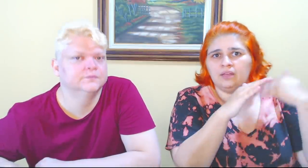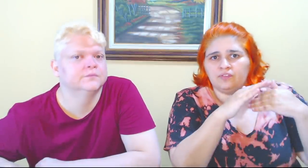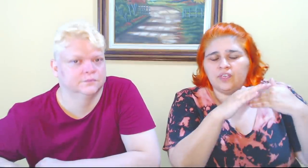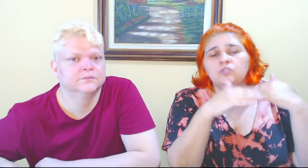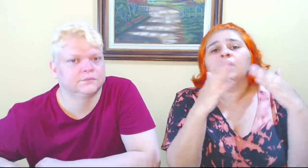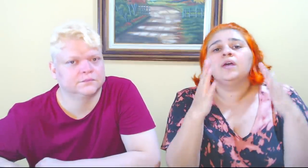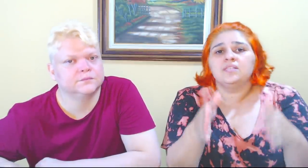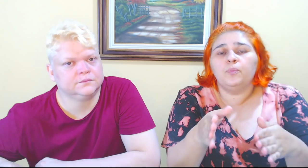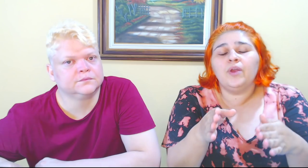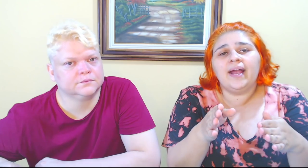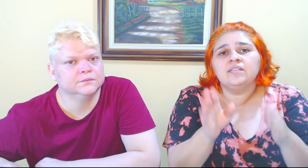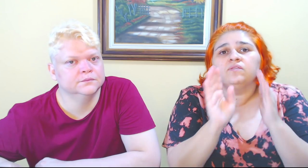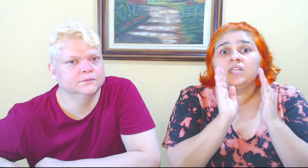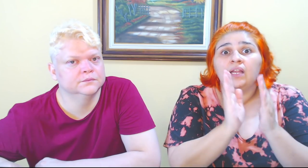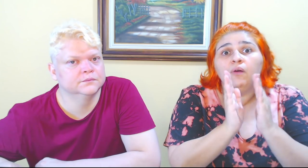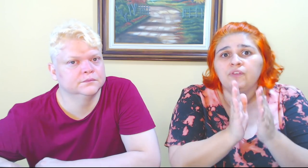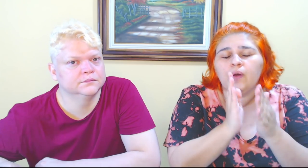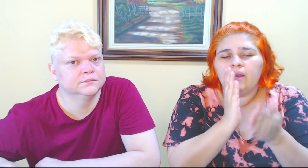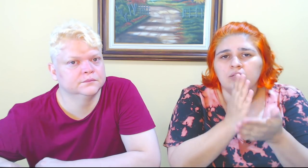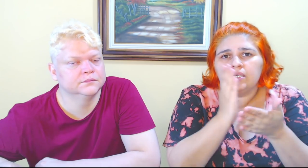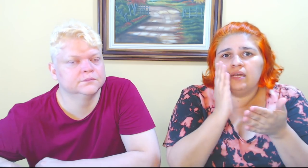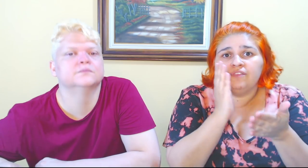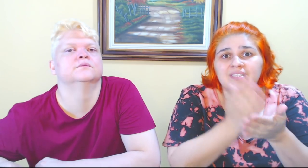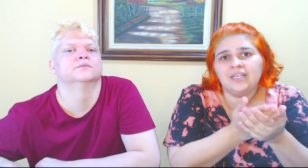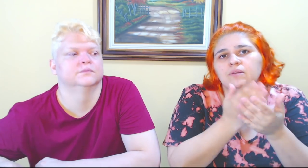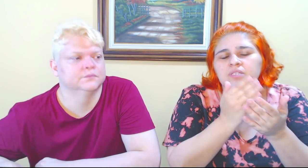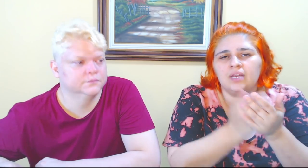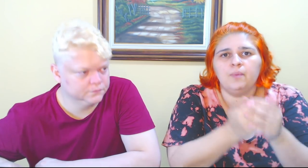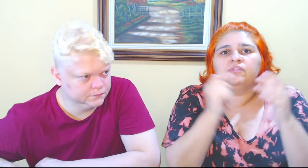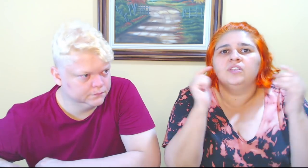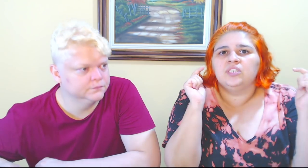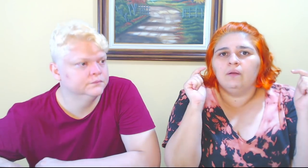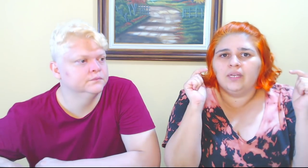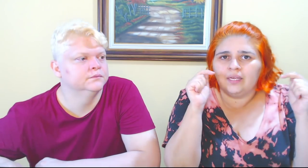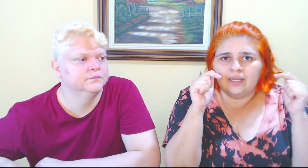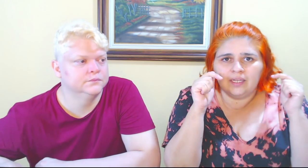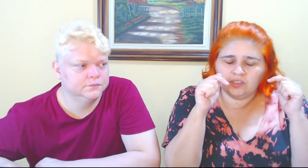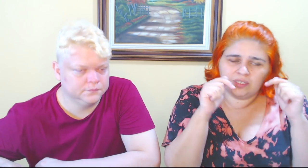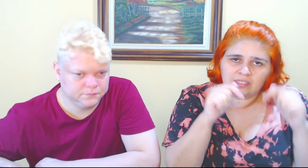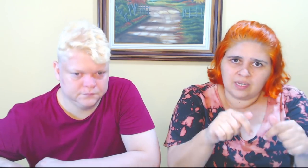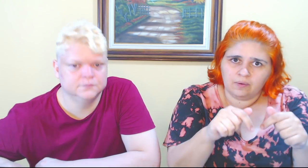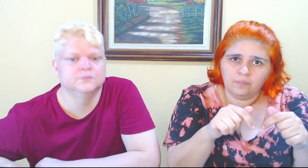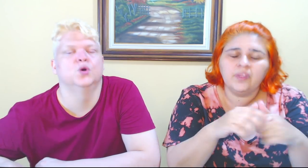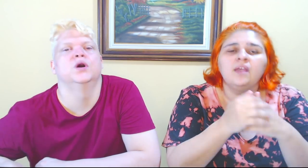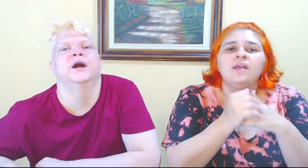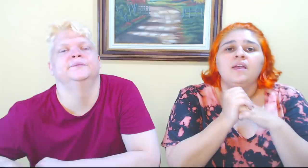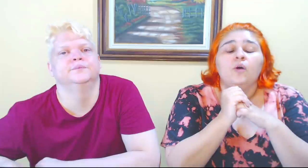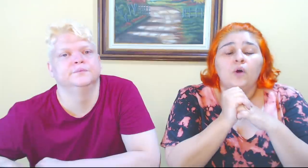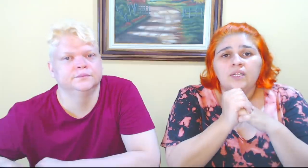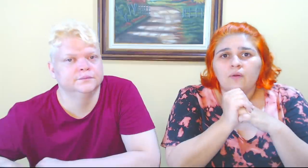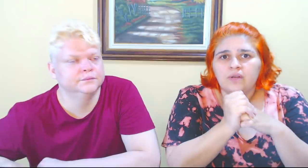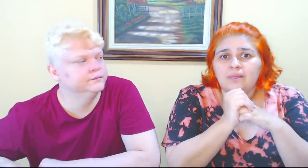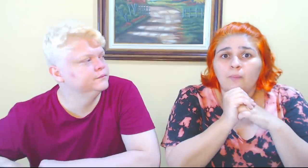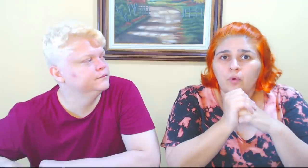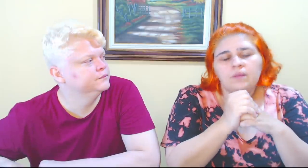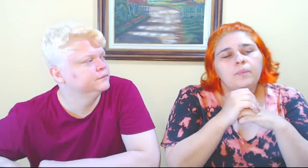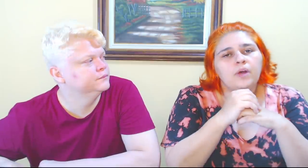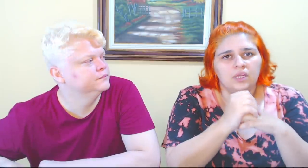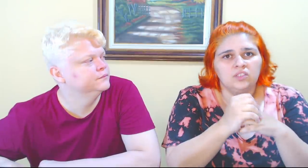vídeo Se por acaso você não viu a nossa visita ao cinema Eu vou deixar o link aqui na descrição Boa Outra coisa muito importante